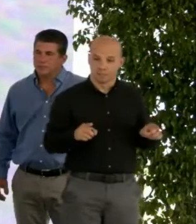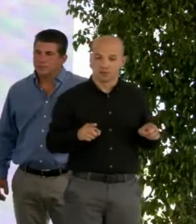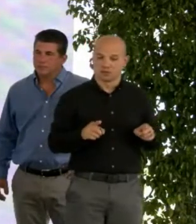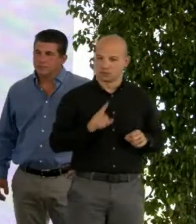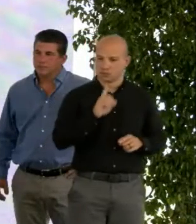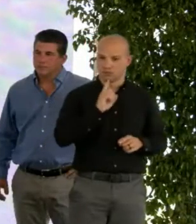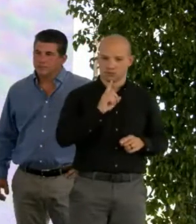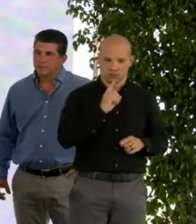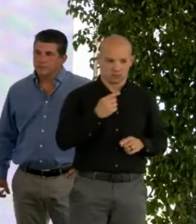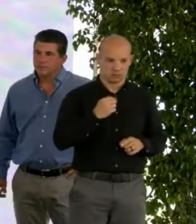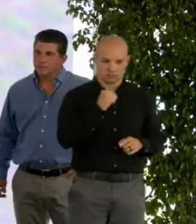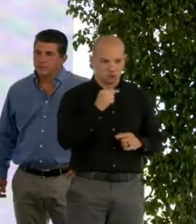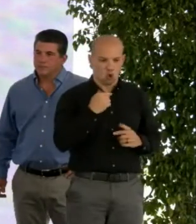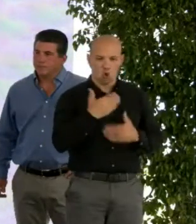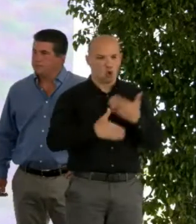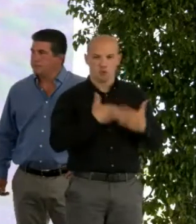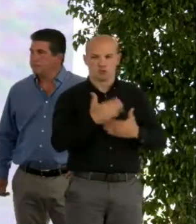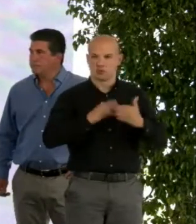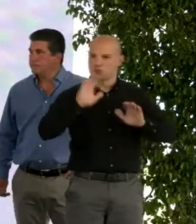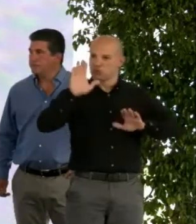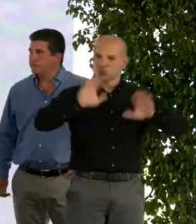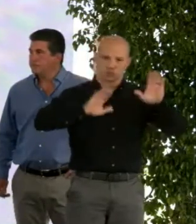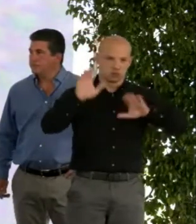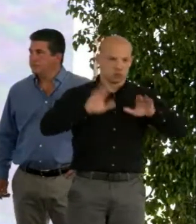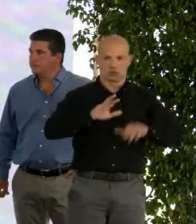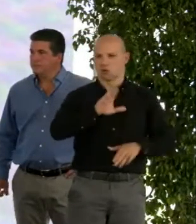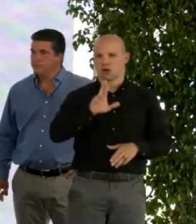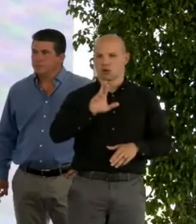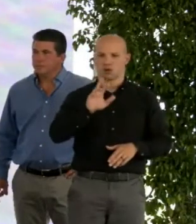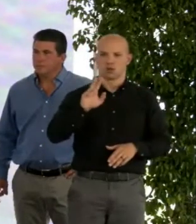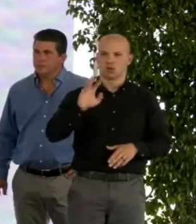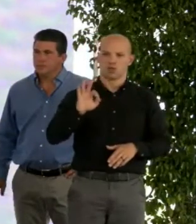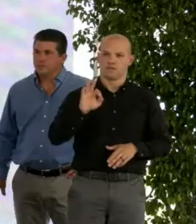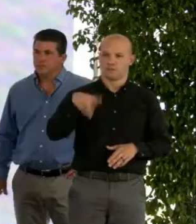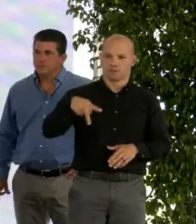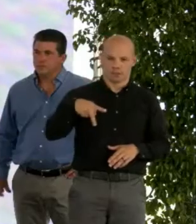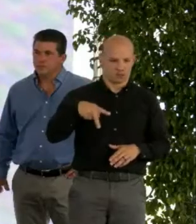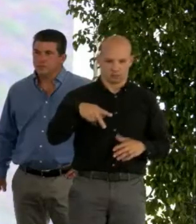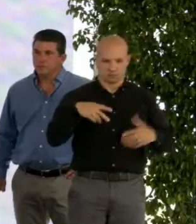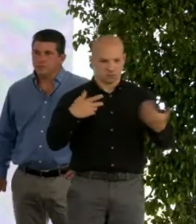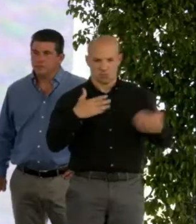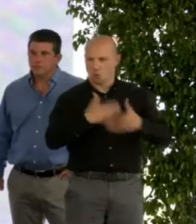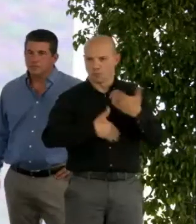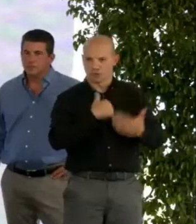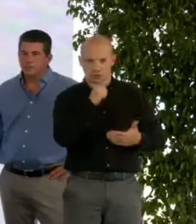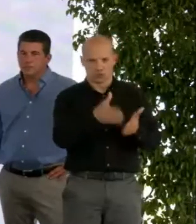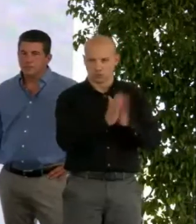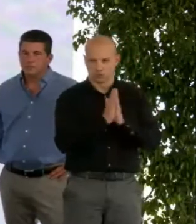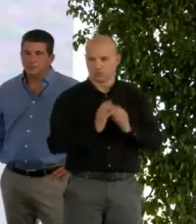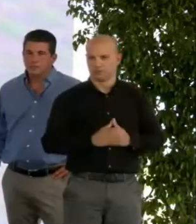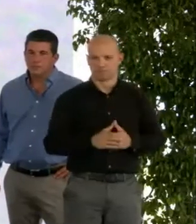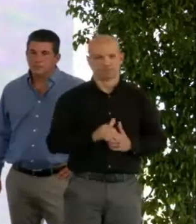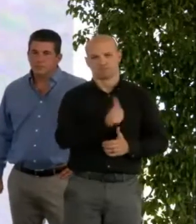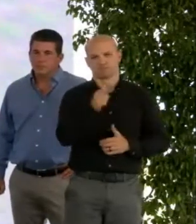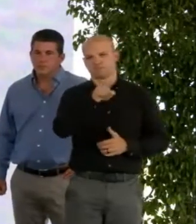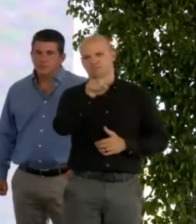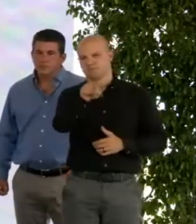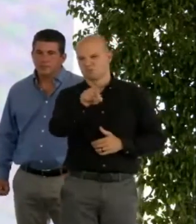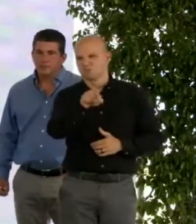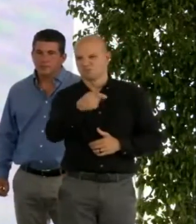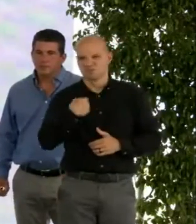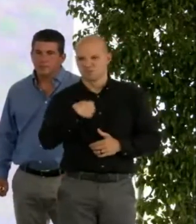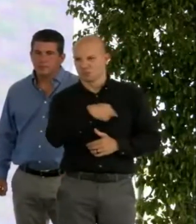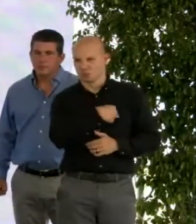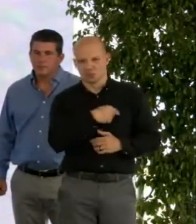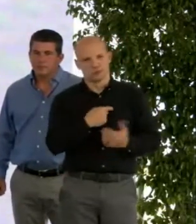ciertamente no fue un proceso ni de subasta ni de RFP, fue meramente un proceso unsolicited. La otra pregunta es que obviamente nosotros